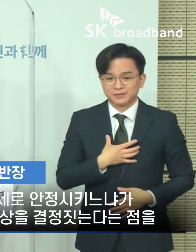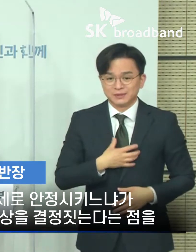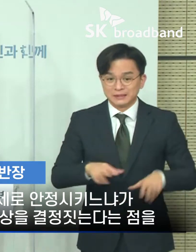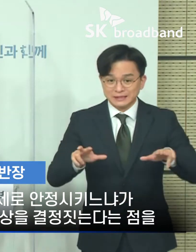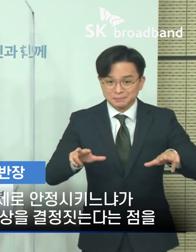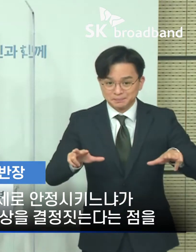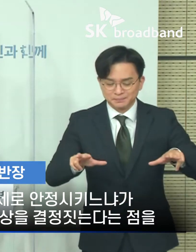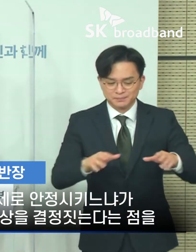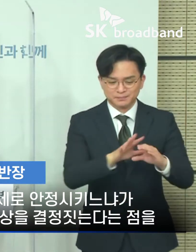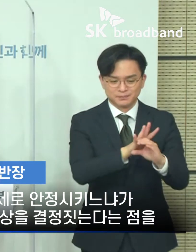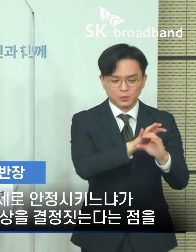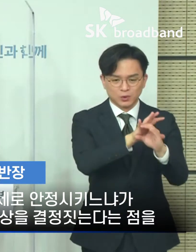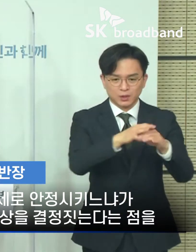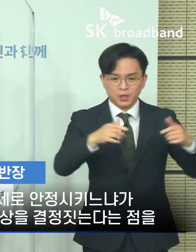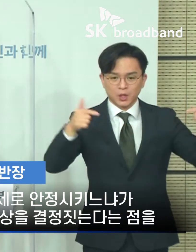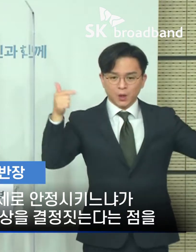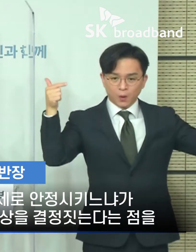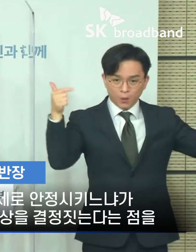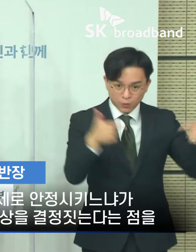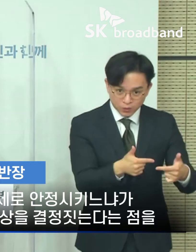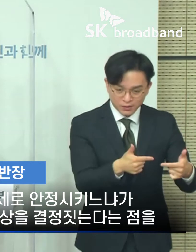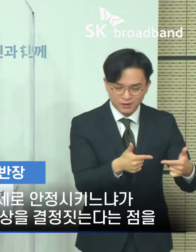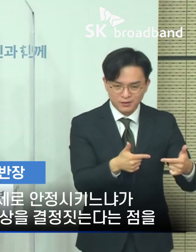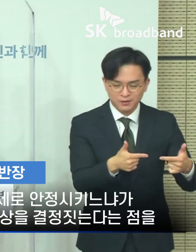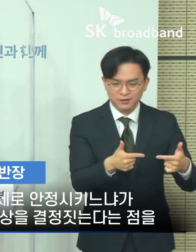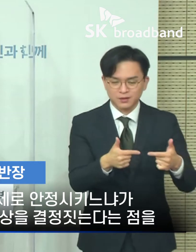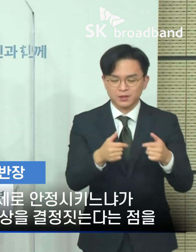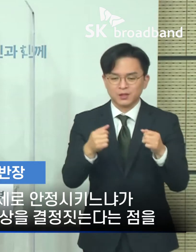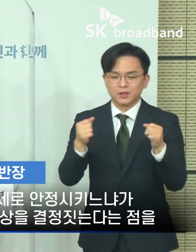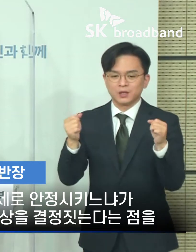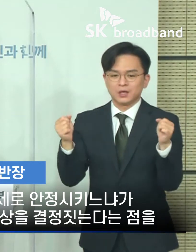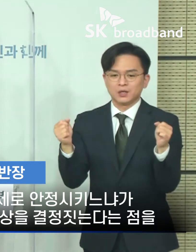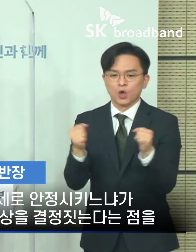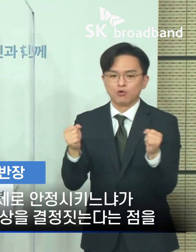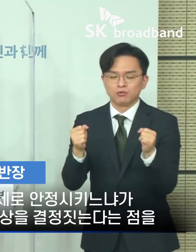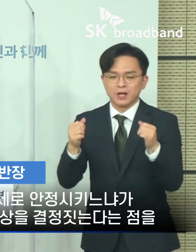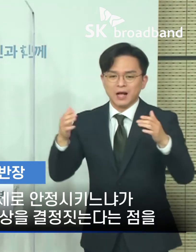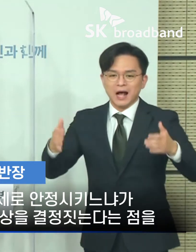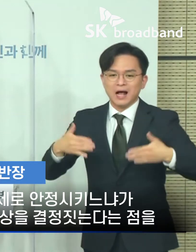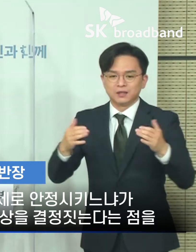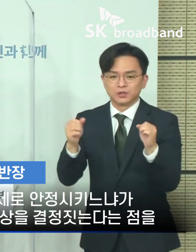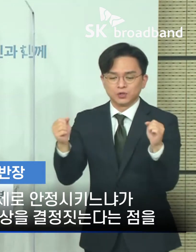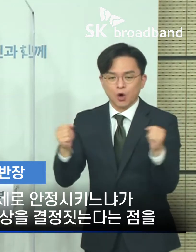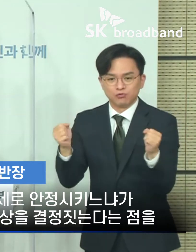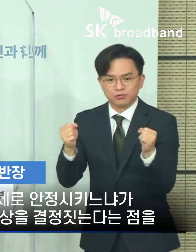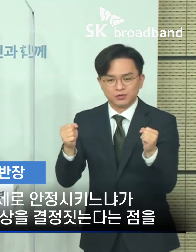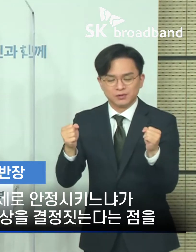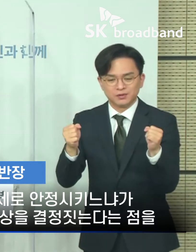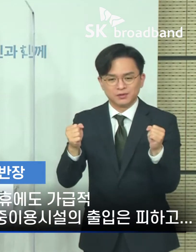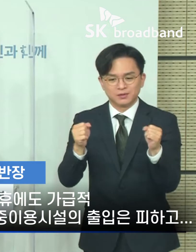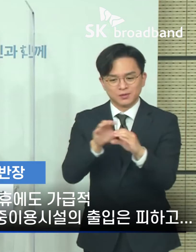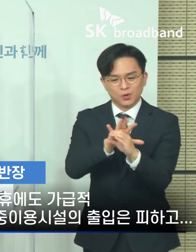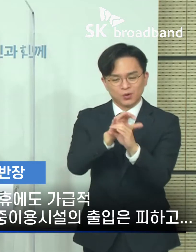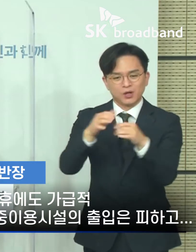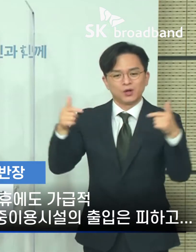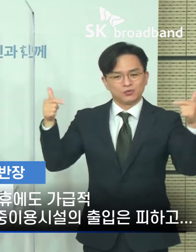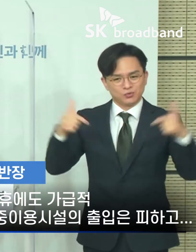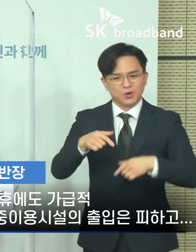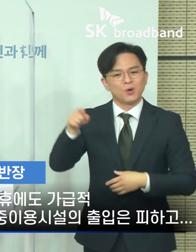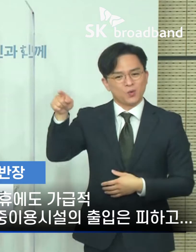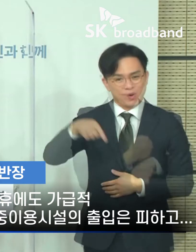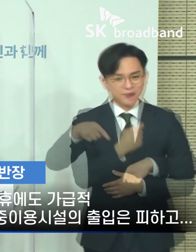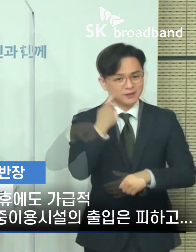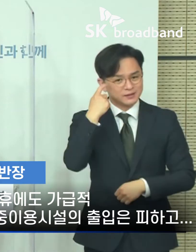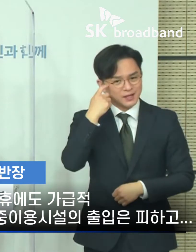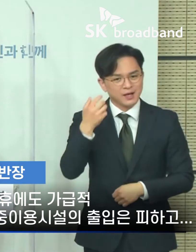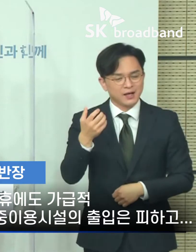진정세로 안정시키느냐가 올 가을과 겨울 코로나19의 유행 양상을 결정짓는다는 점을 늘 기억해 주시기